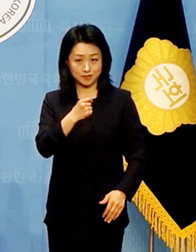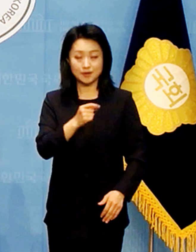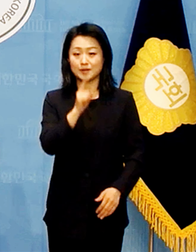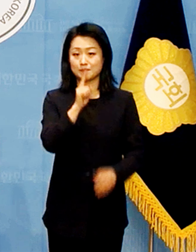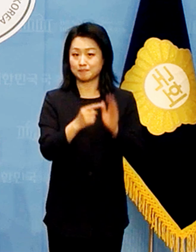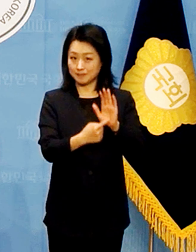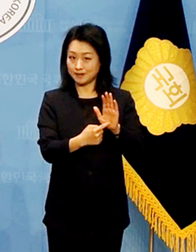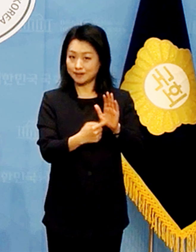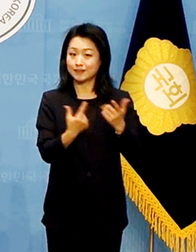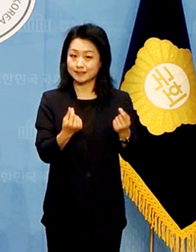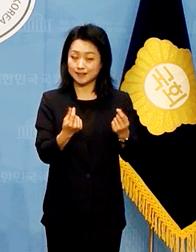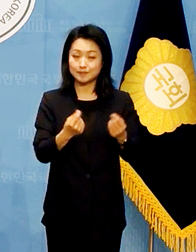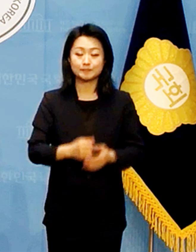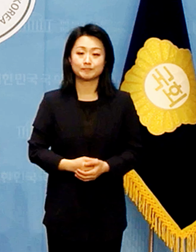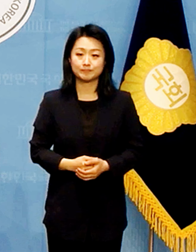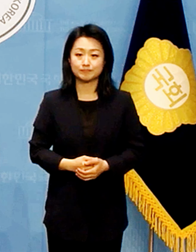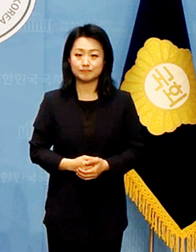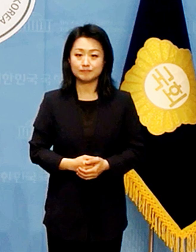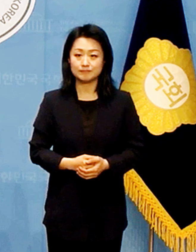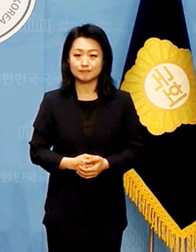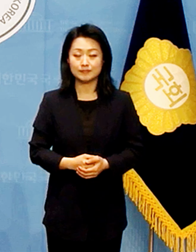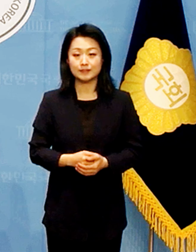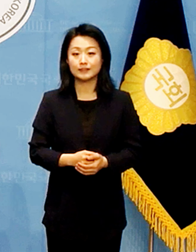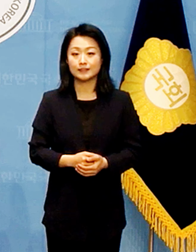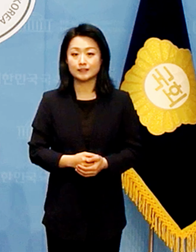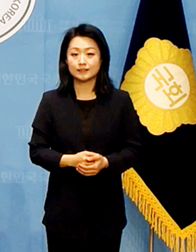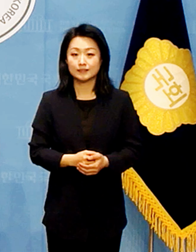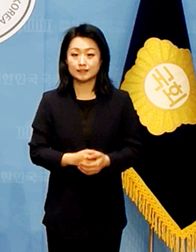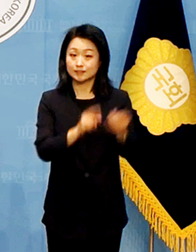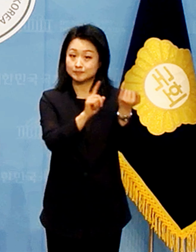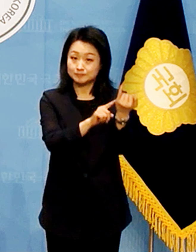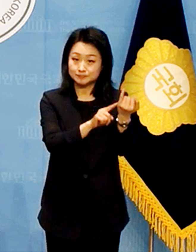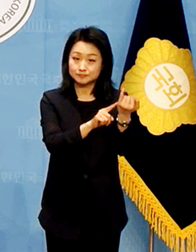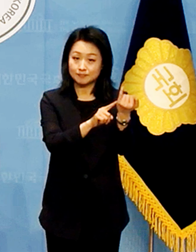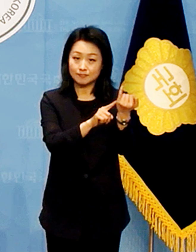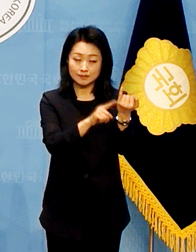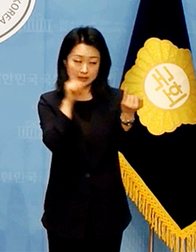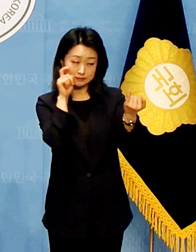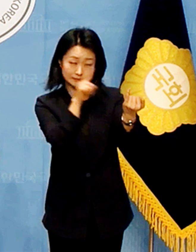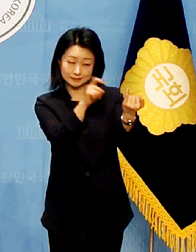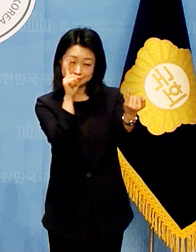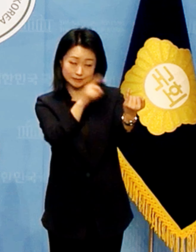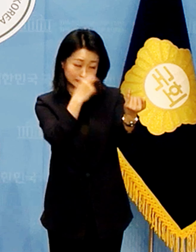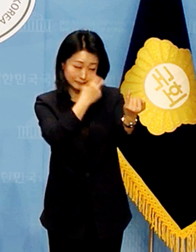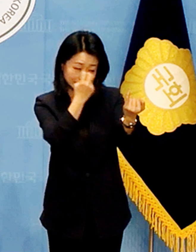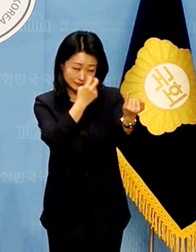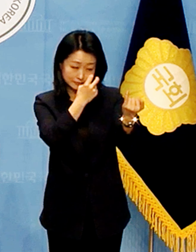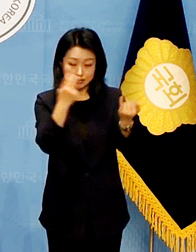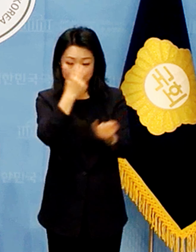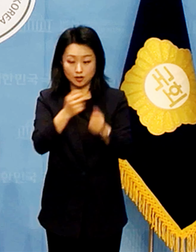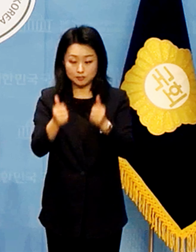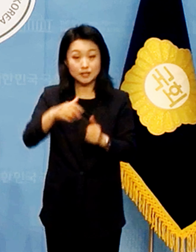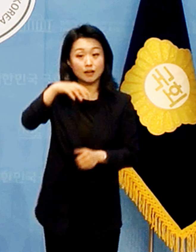말이죠. 시점이 매우 공교롭습니다. 김 여사의 제기된 다양한 의혹을 수사하던 검찰